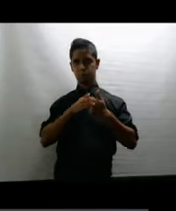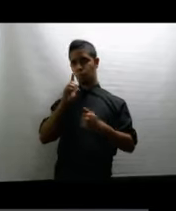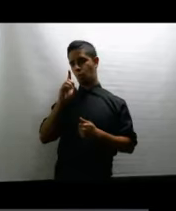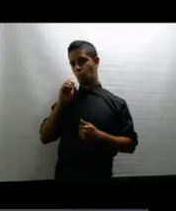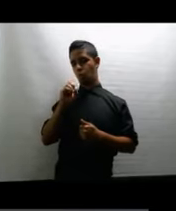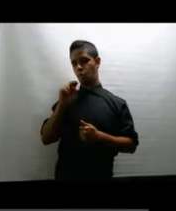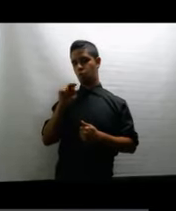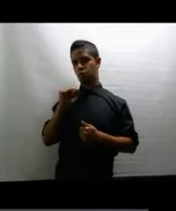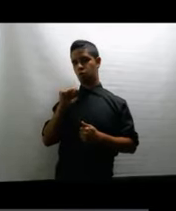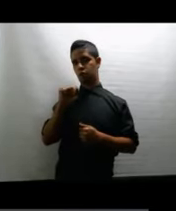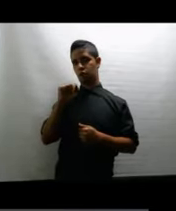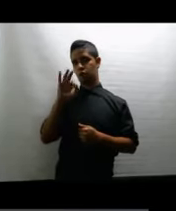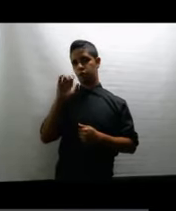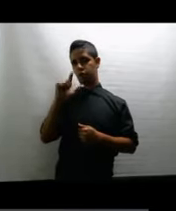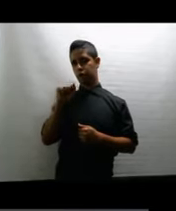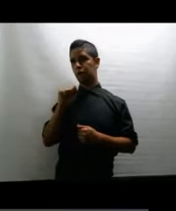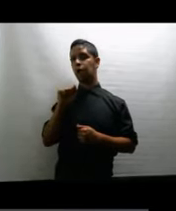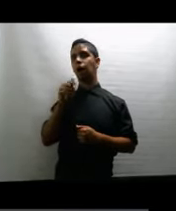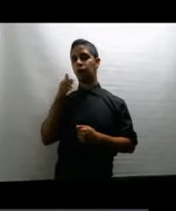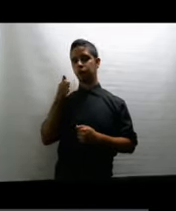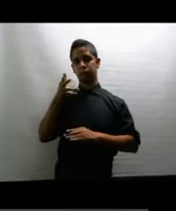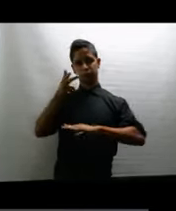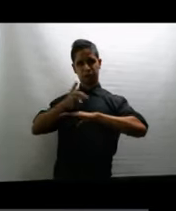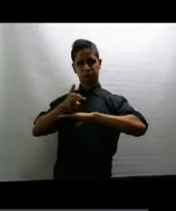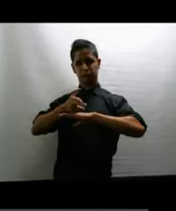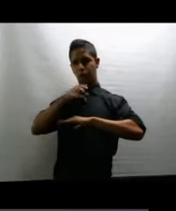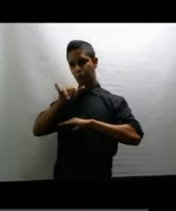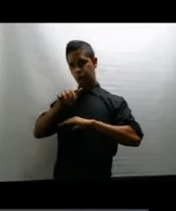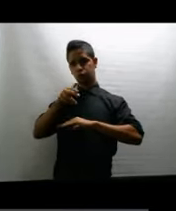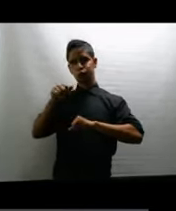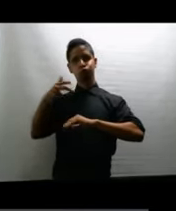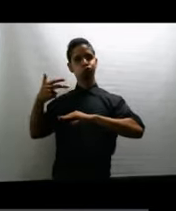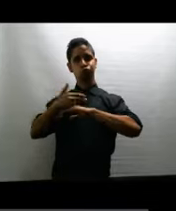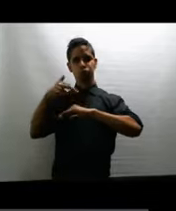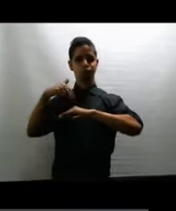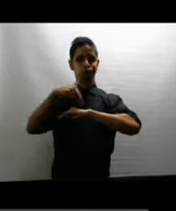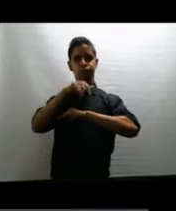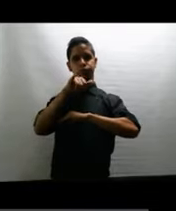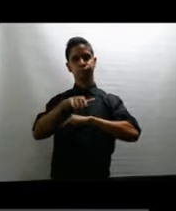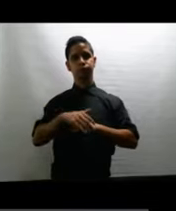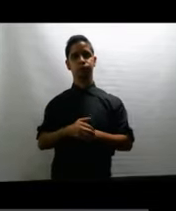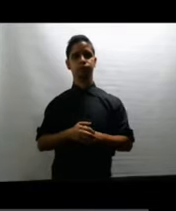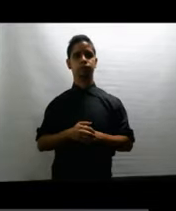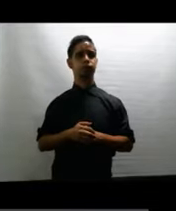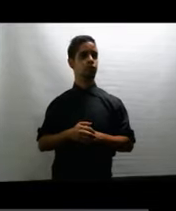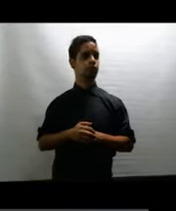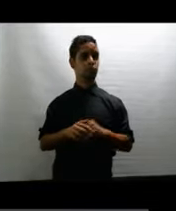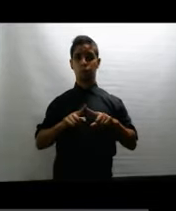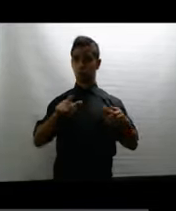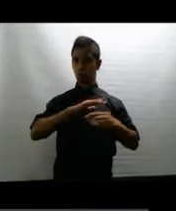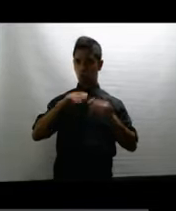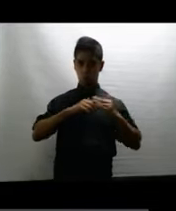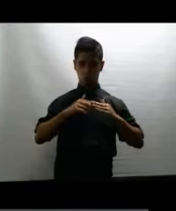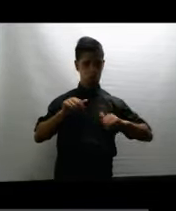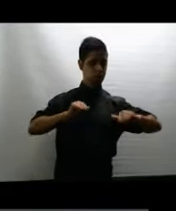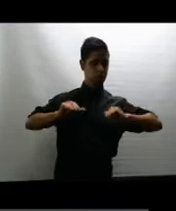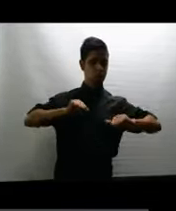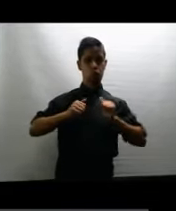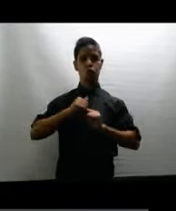Lo interesante es que son dos teatreros cantautores. Eso es así. El espectáculo es un performance. Va a ser un